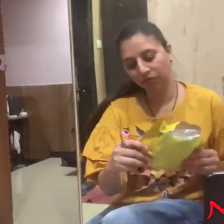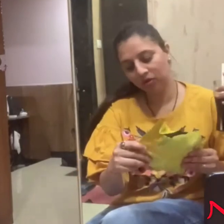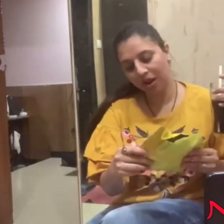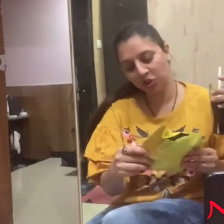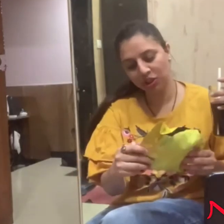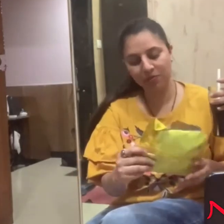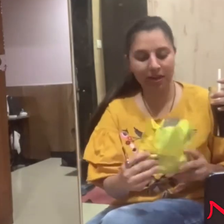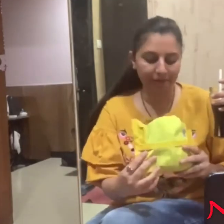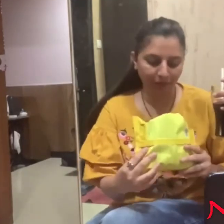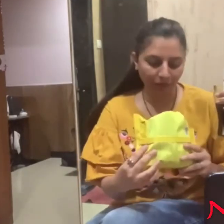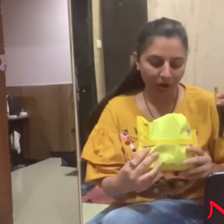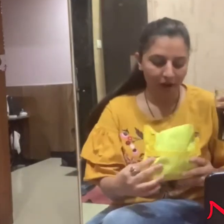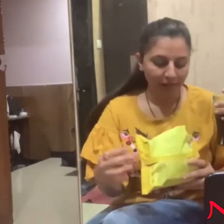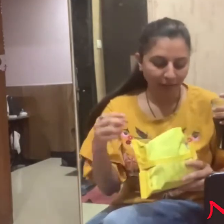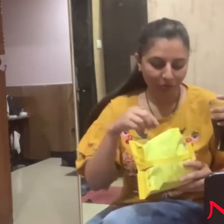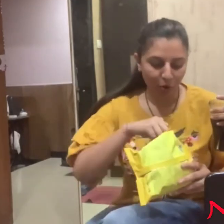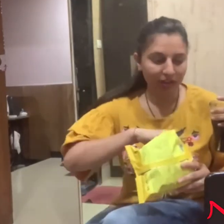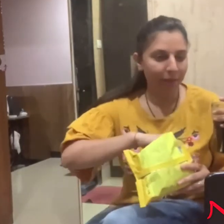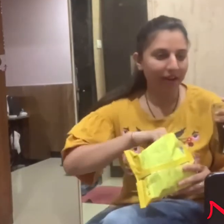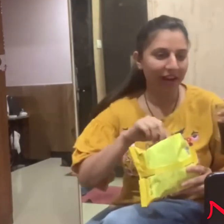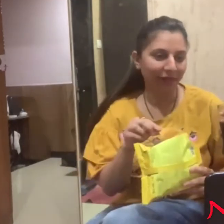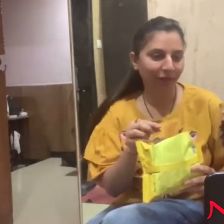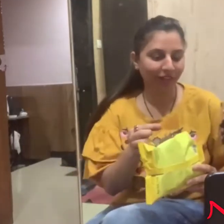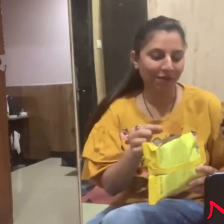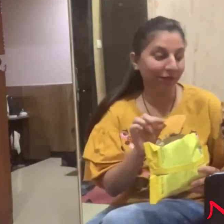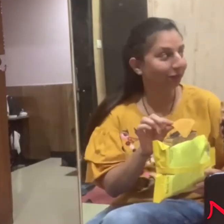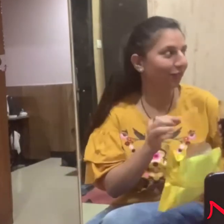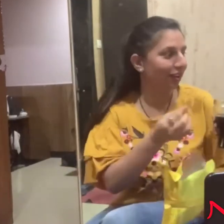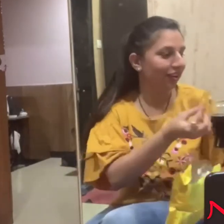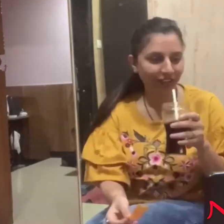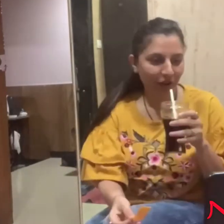नाचो चिप्स है हाँ बहुत यम्मी है